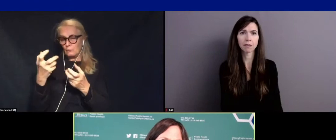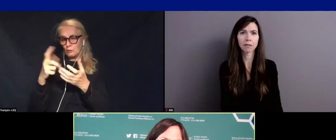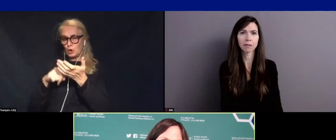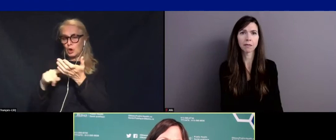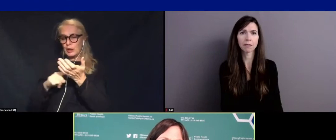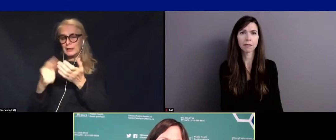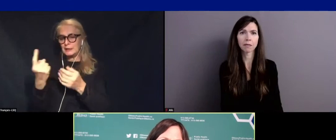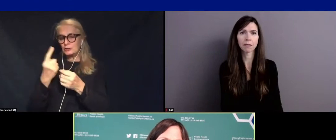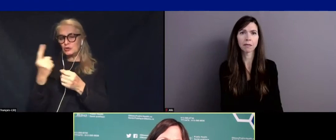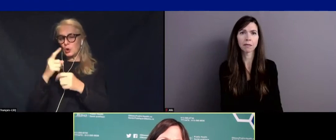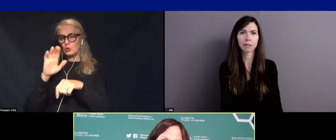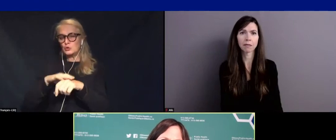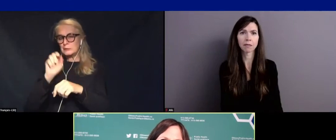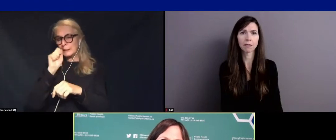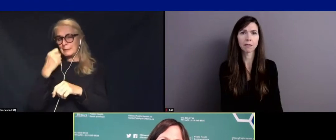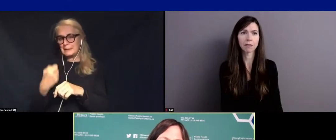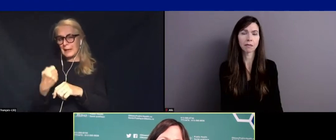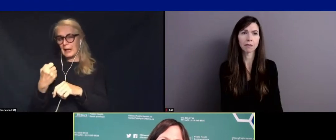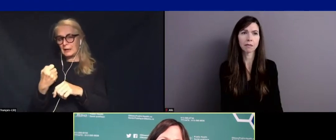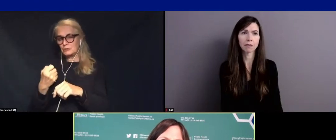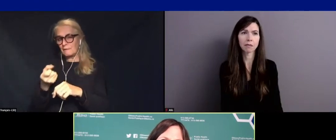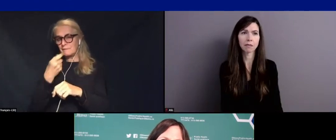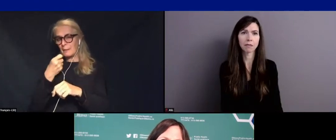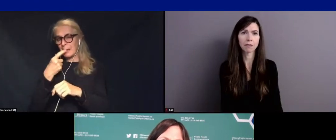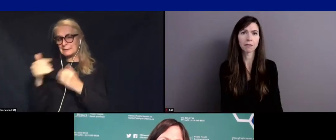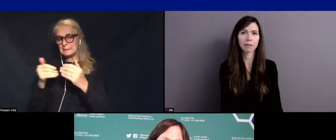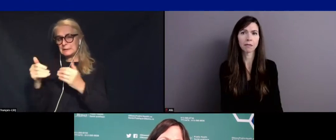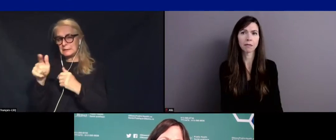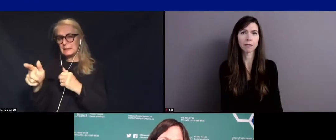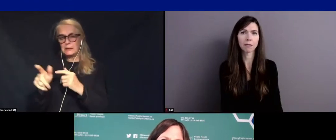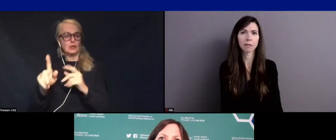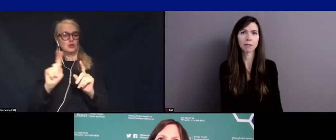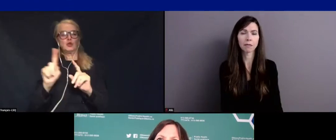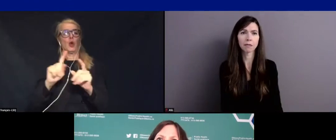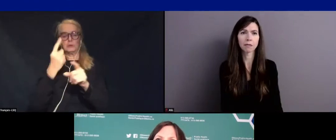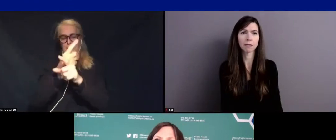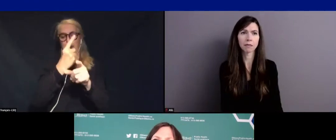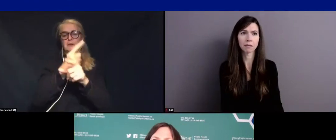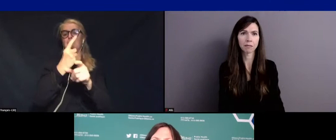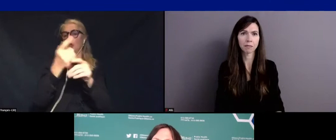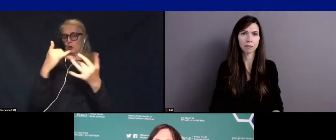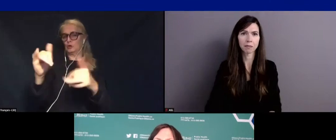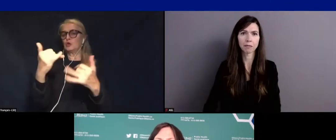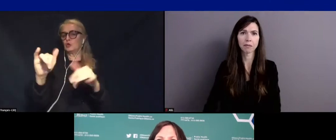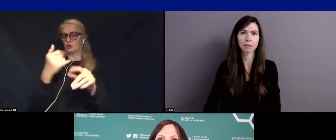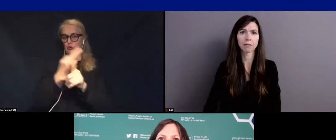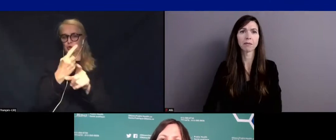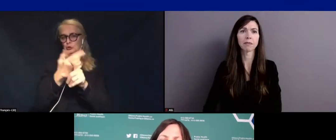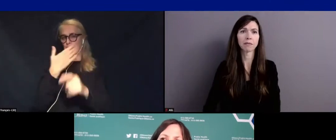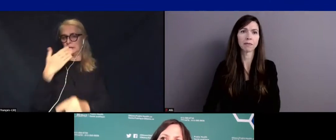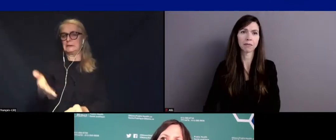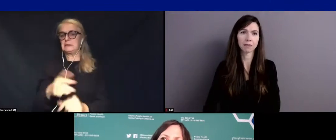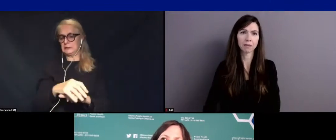chose concernant le dépistage des pharmacies ou est-ce que, non, c'est bien. Non, vous pouvez poursuivre. Merci. Okay.